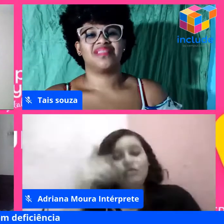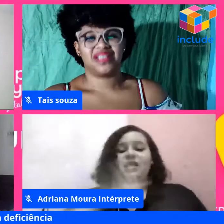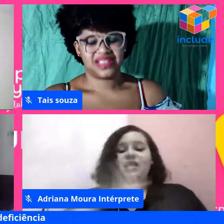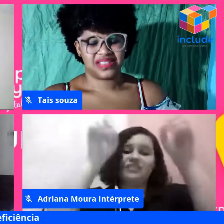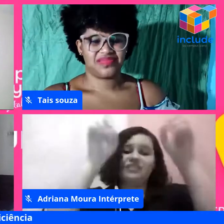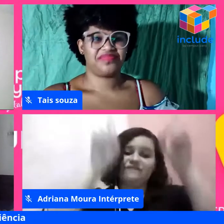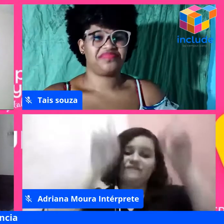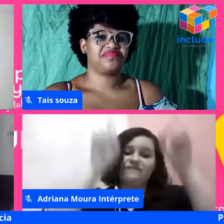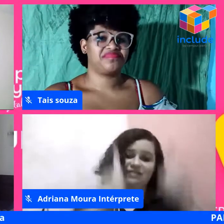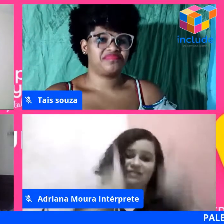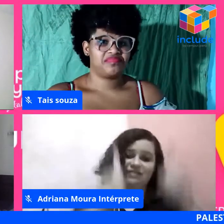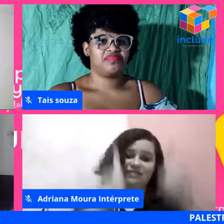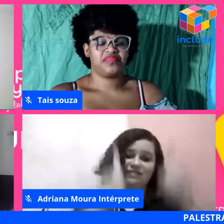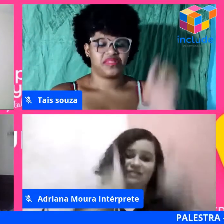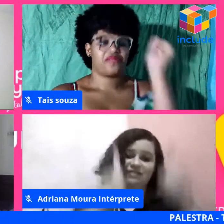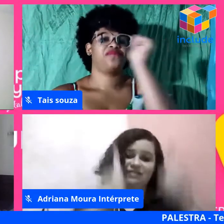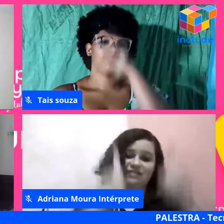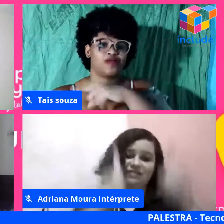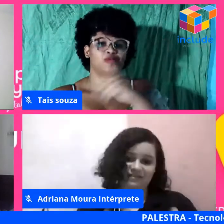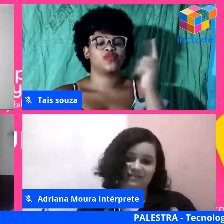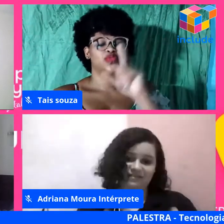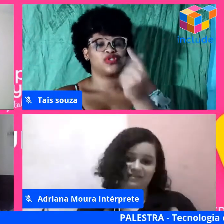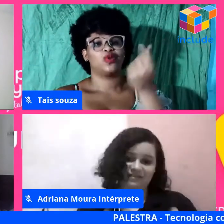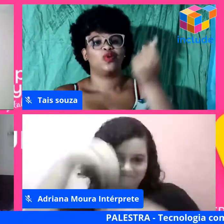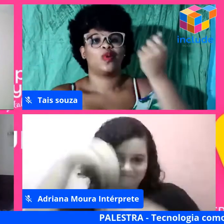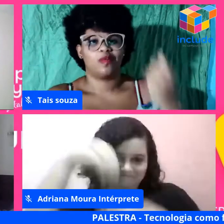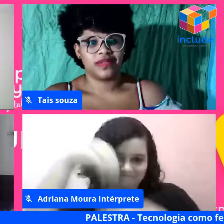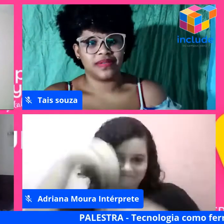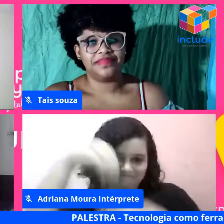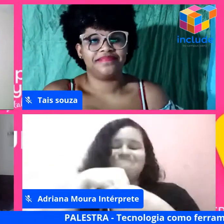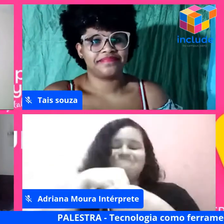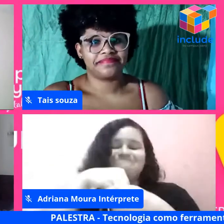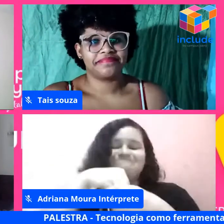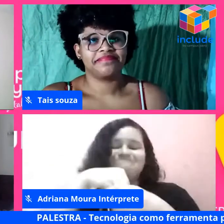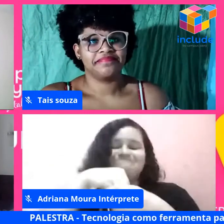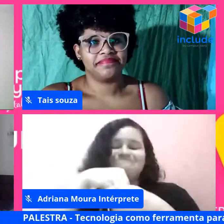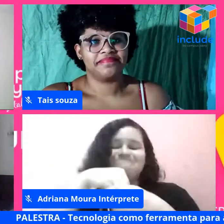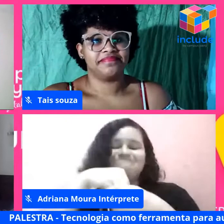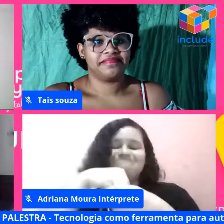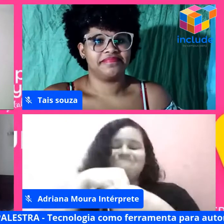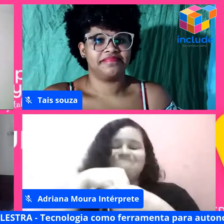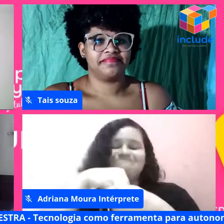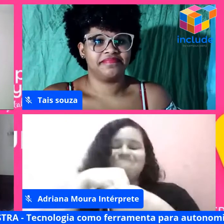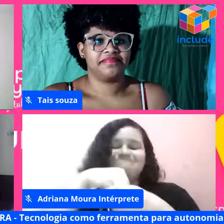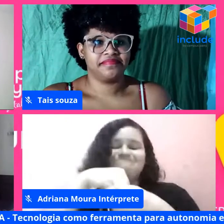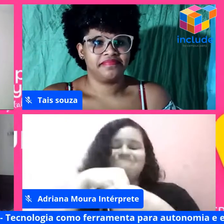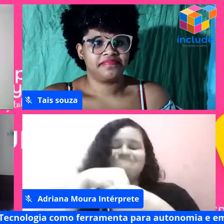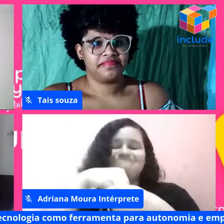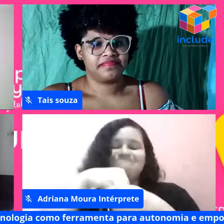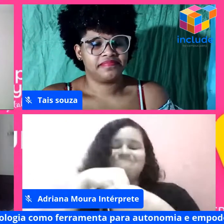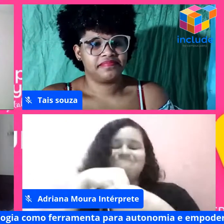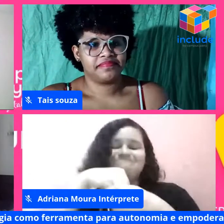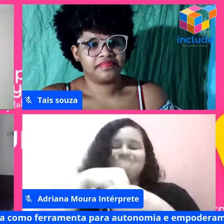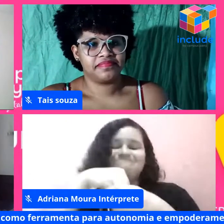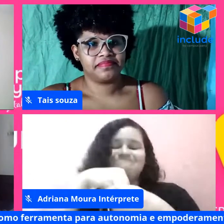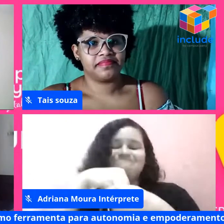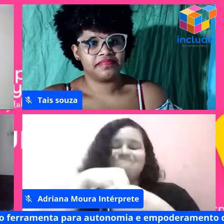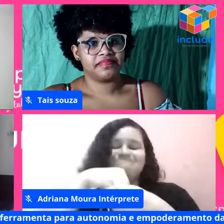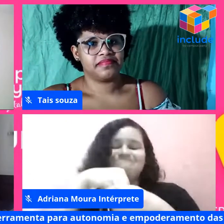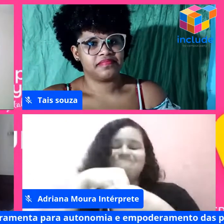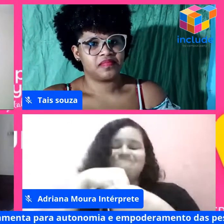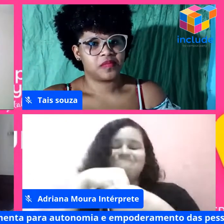né, é muito pobre e tem muita dificuldade para conseguir as coisas. Então, a gente quer, na verdade, com